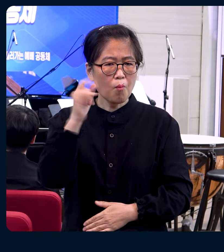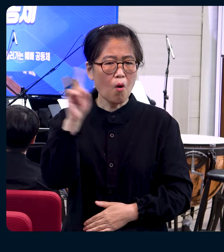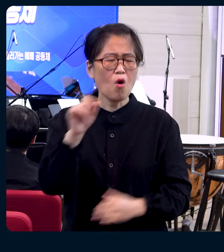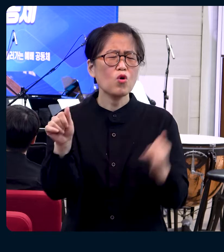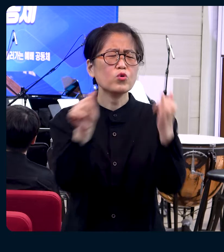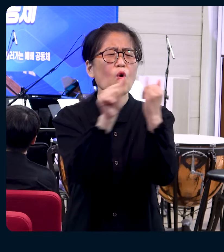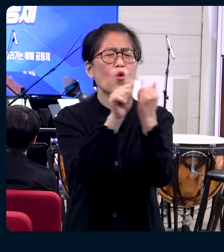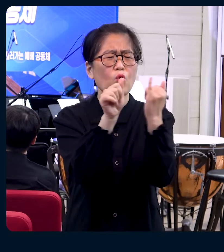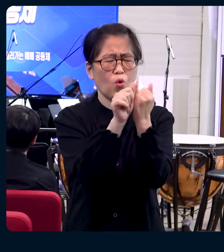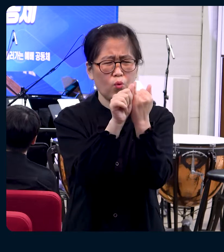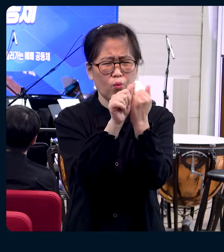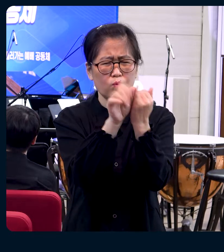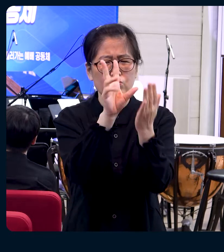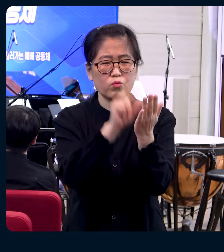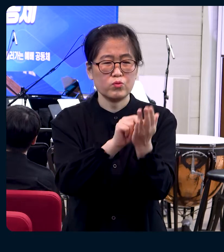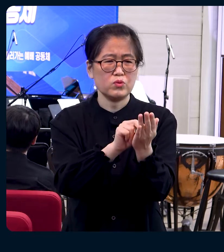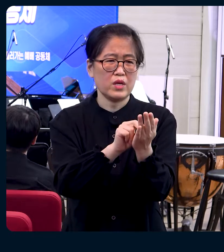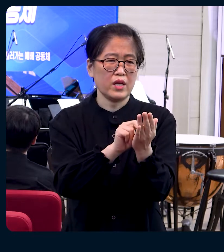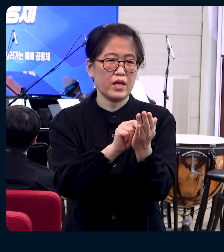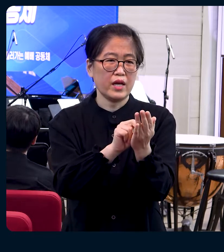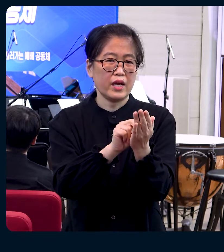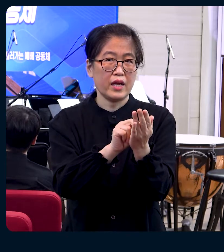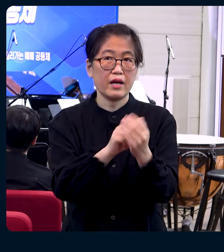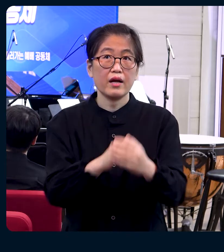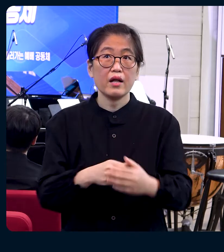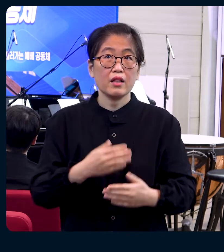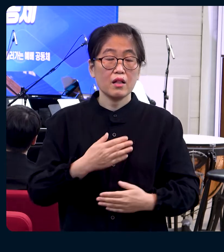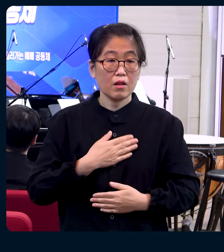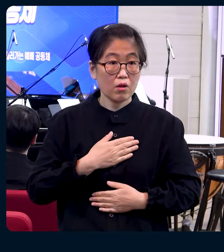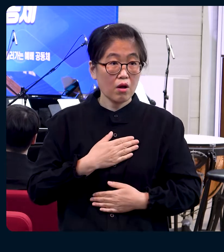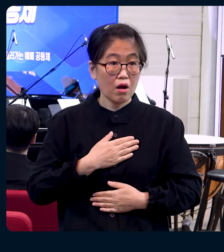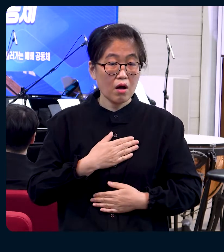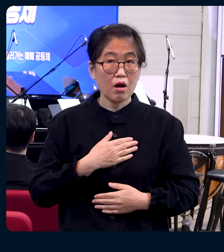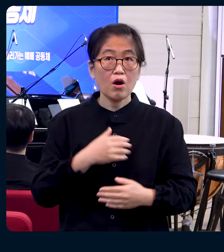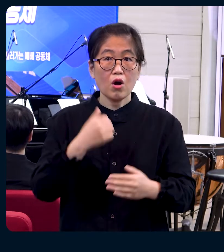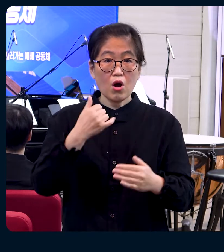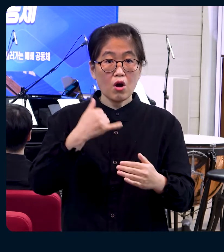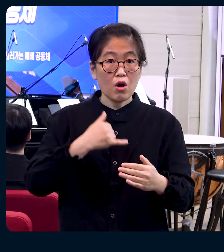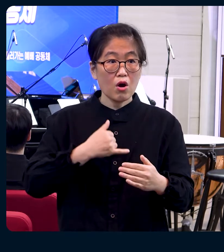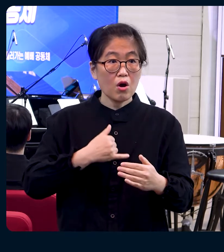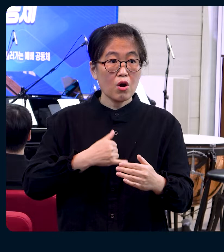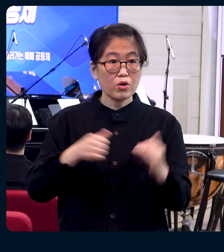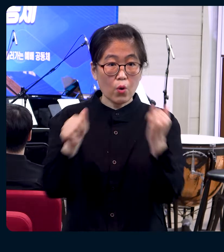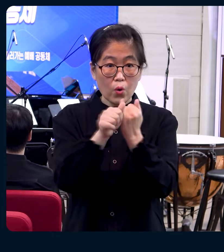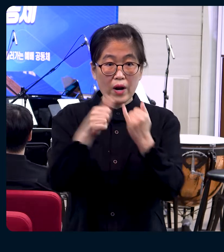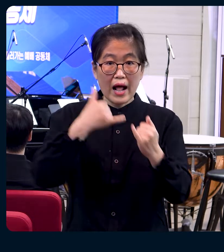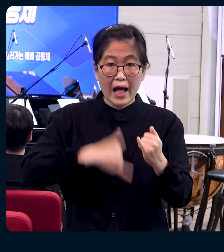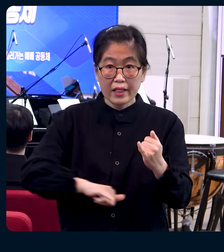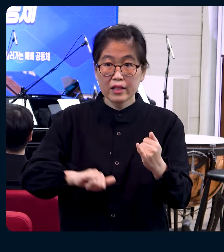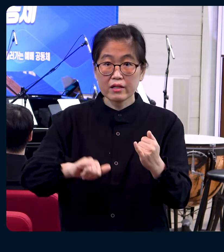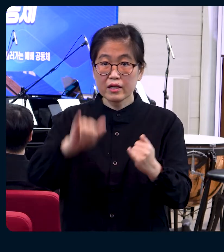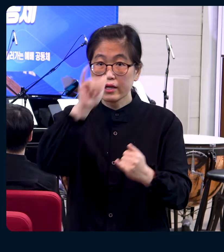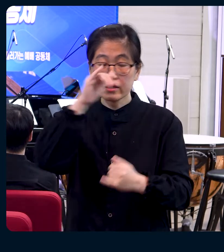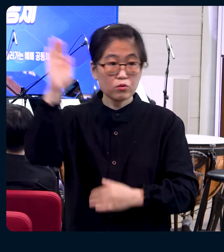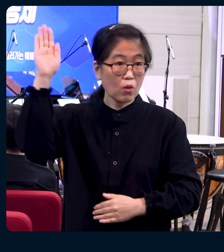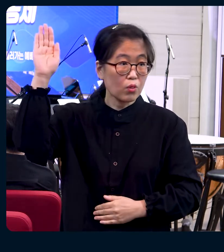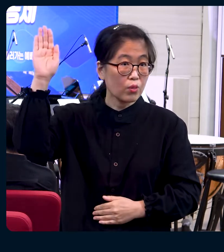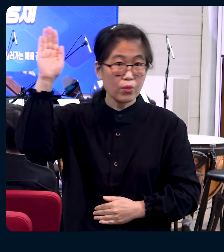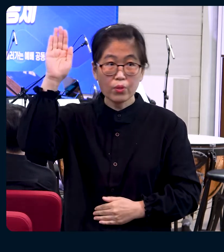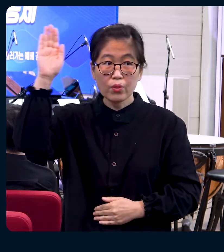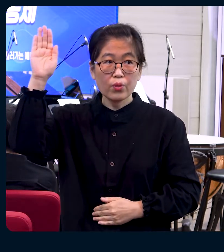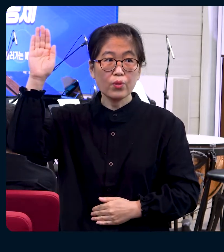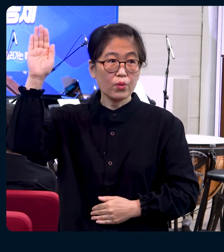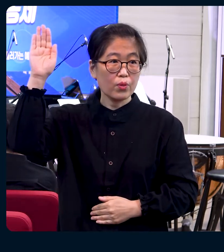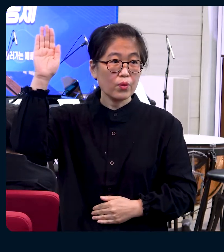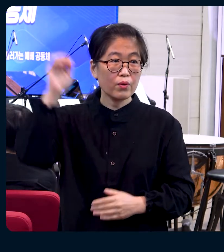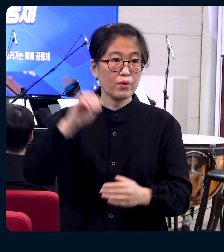중요한 제목이라고 생각합니다. 나는 결혼할 아들과 딸이 있다. 한번 손 들어보실까요?